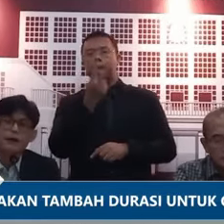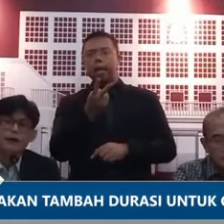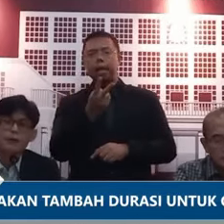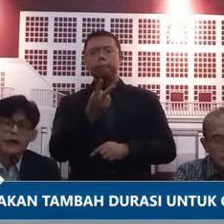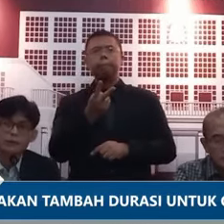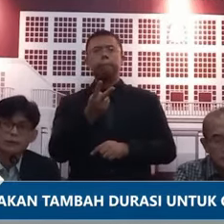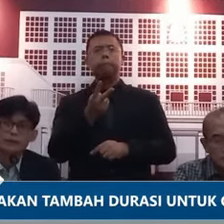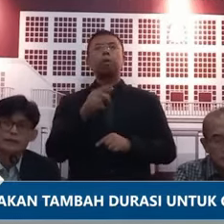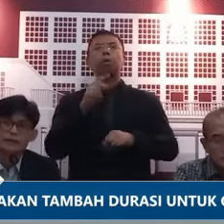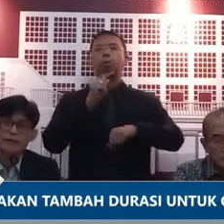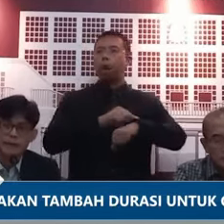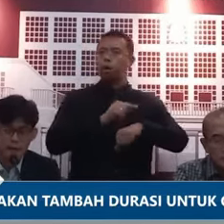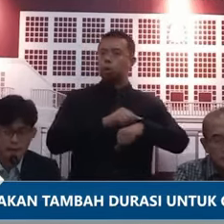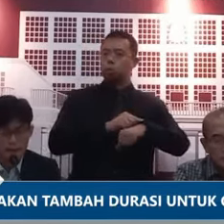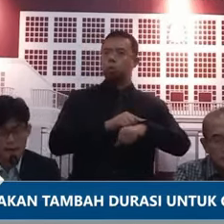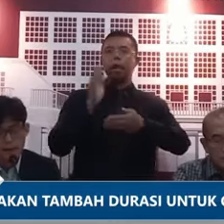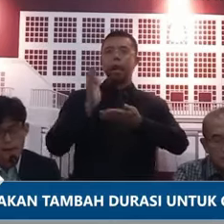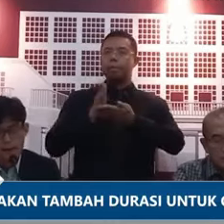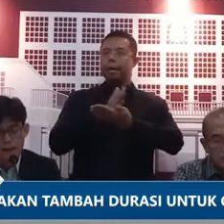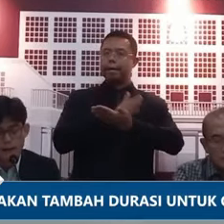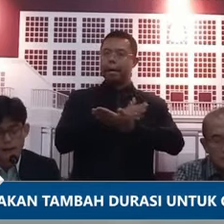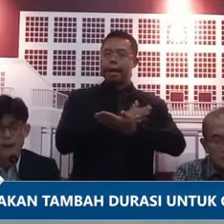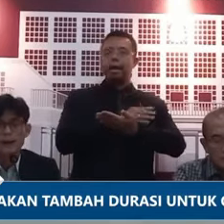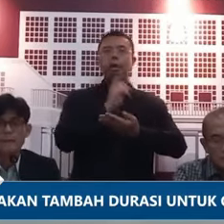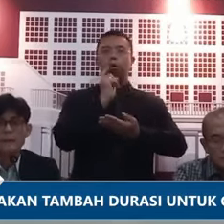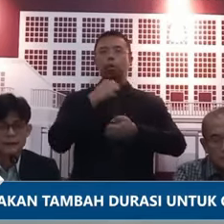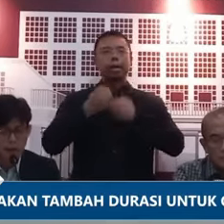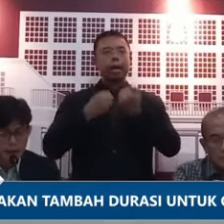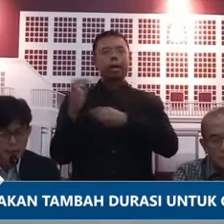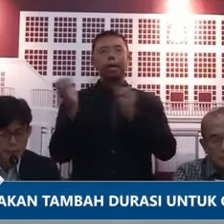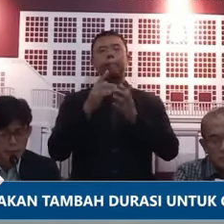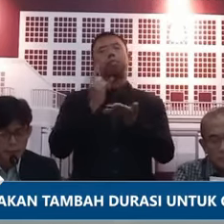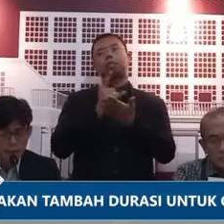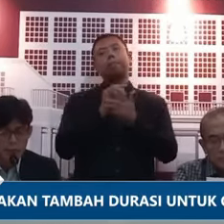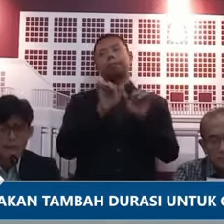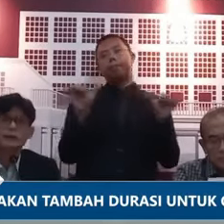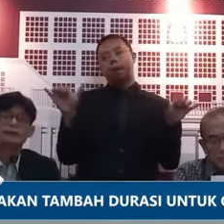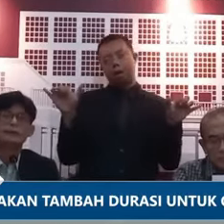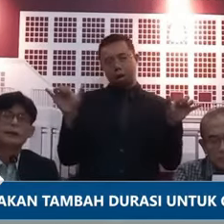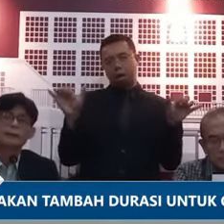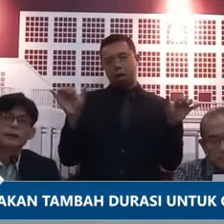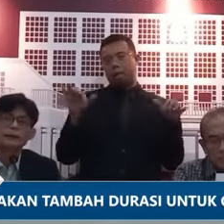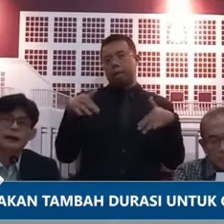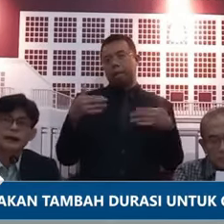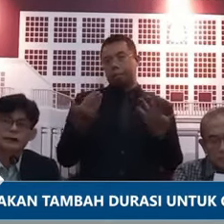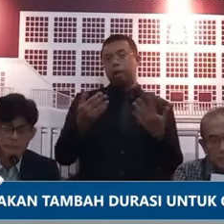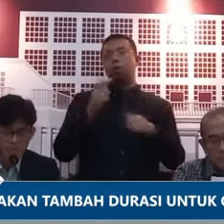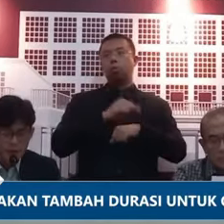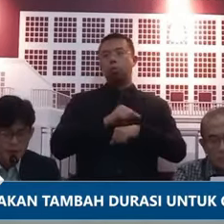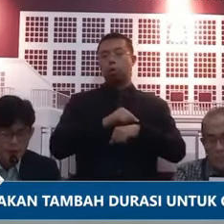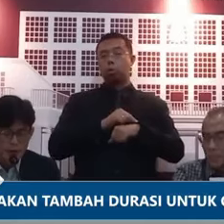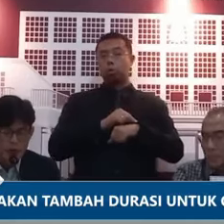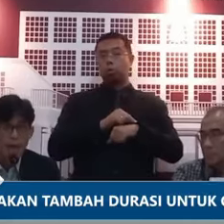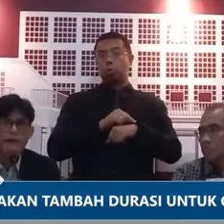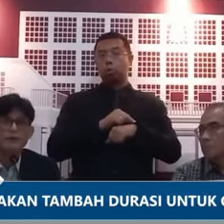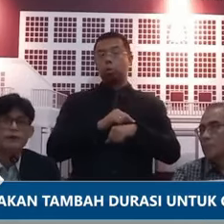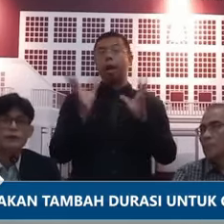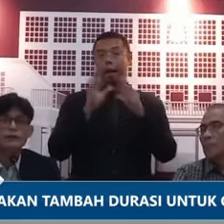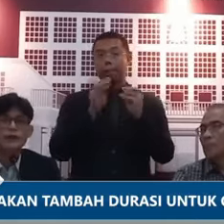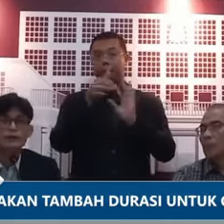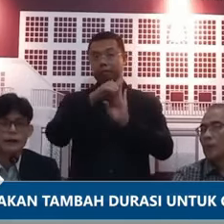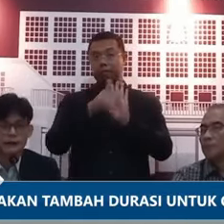kandidat dan KPU RI. Pasalnya, ada kebutuhan dari para kandidat untuk menyampaikan visi, misi, dan program kerja. Durasi